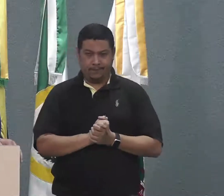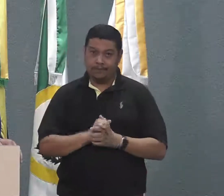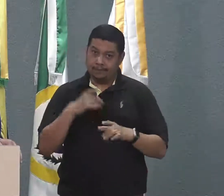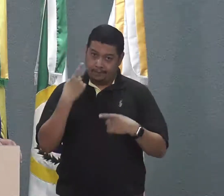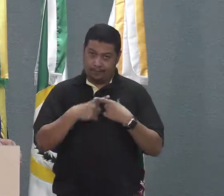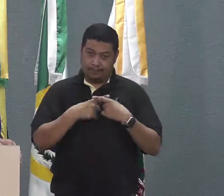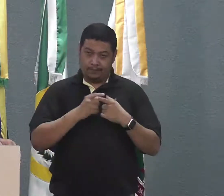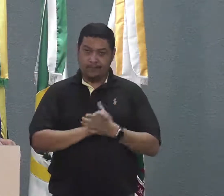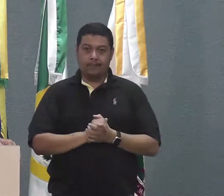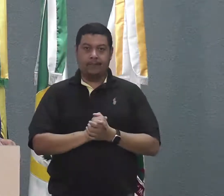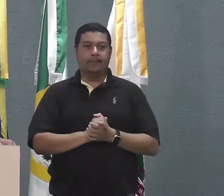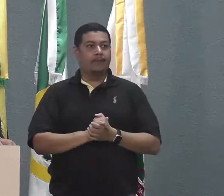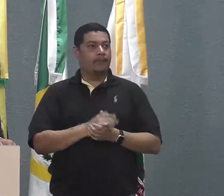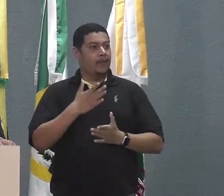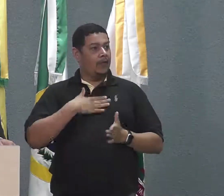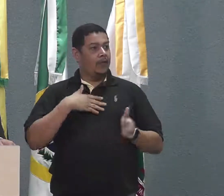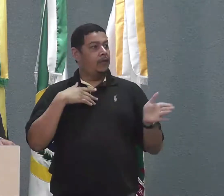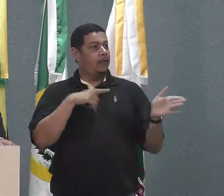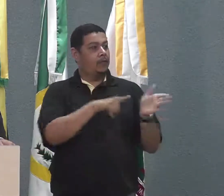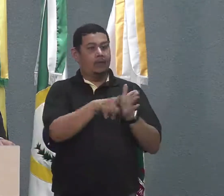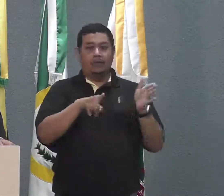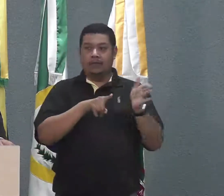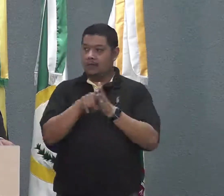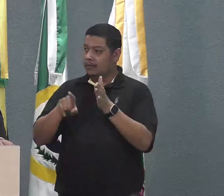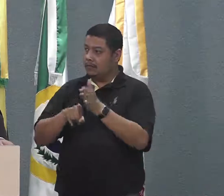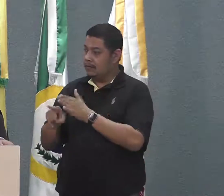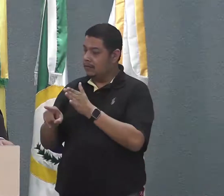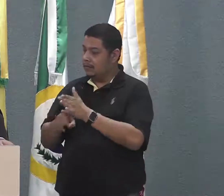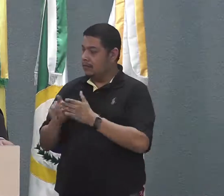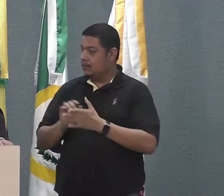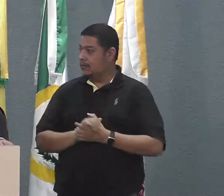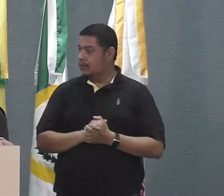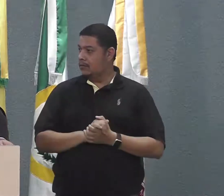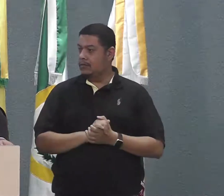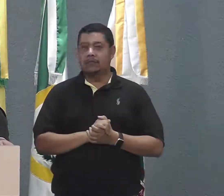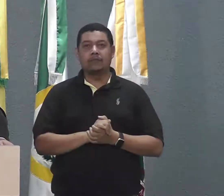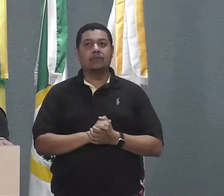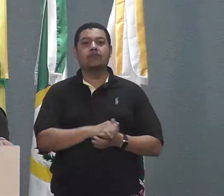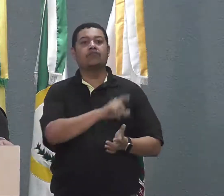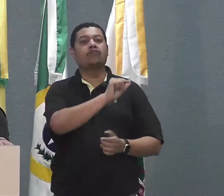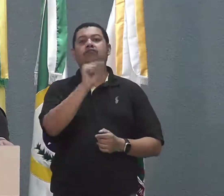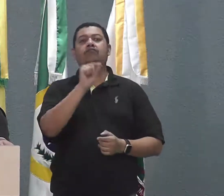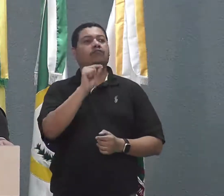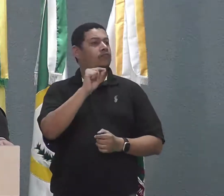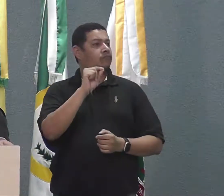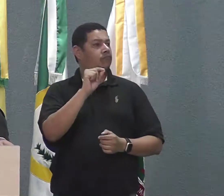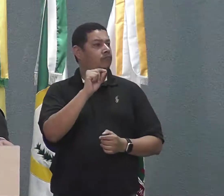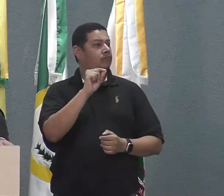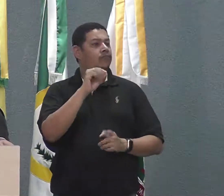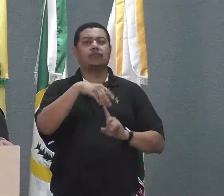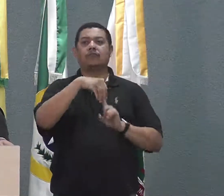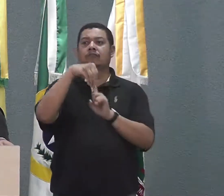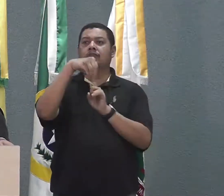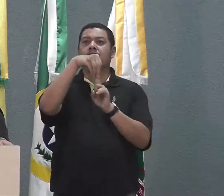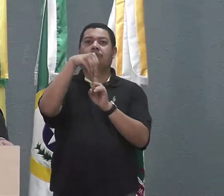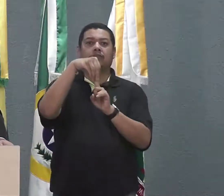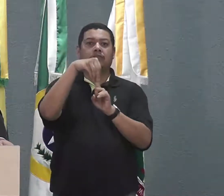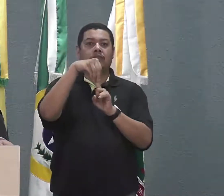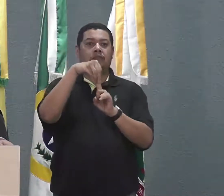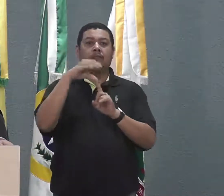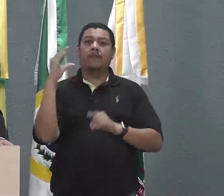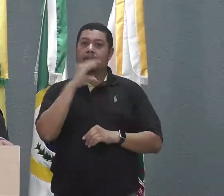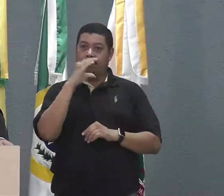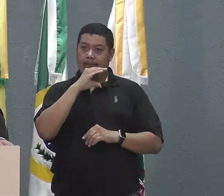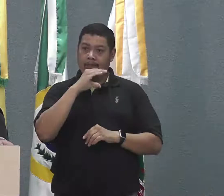disso, eu pergunto a Vossas Excelências: o que que é considerado essencial e